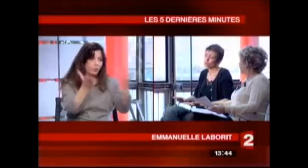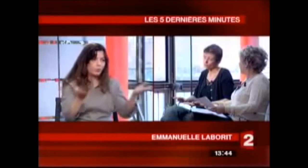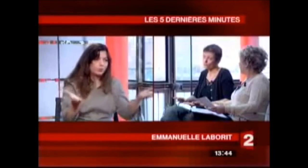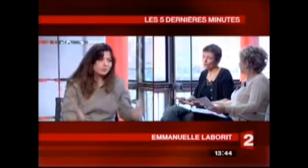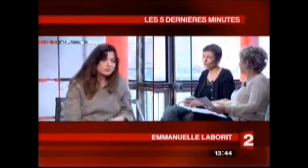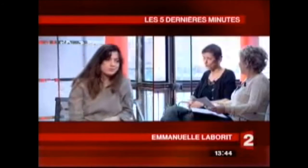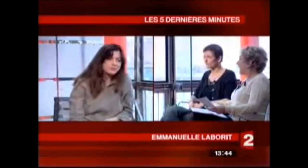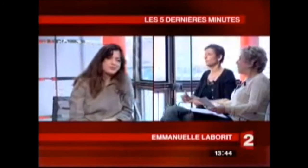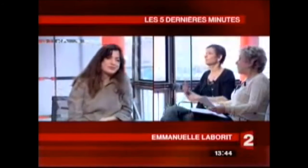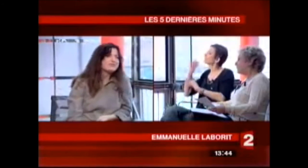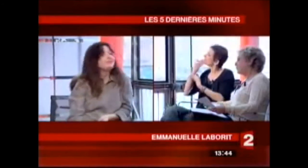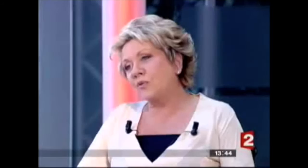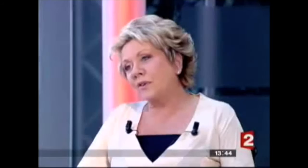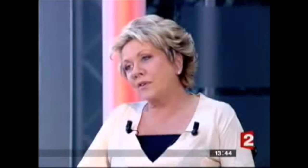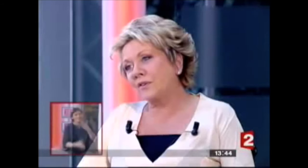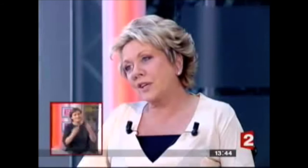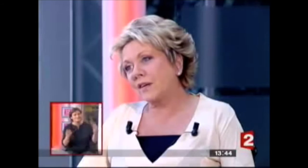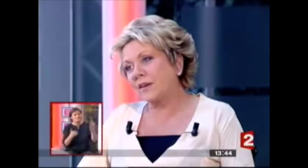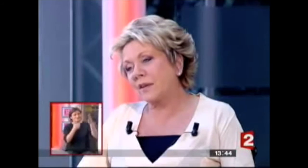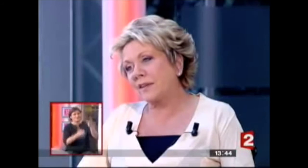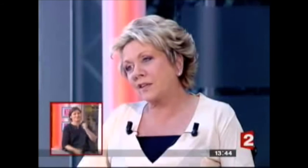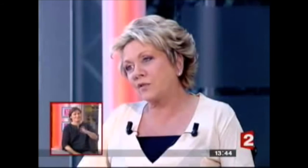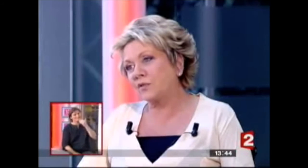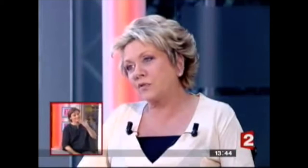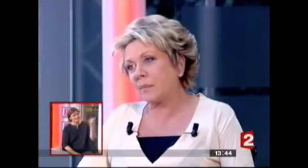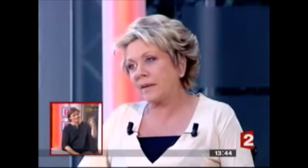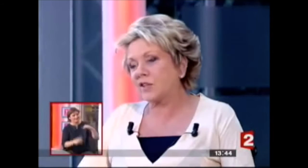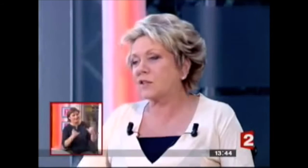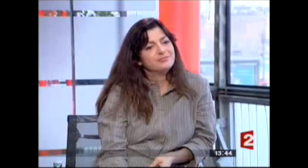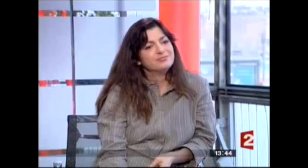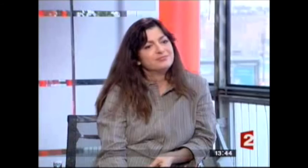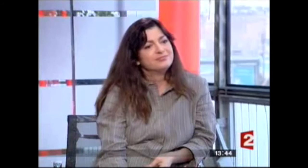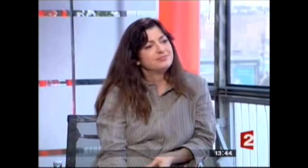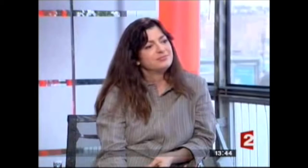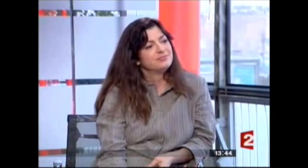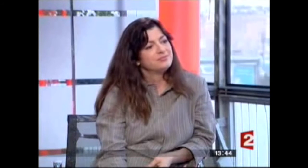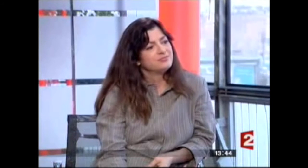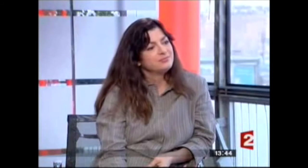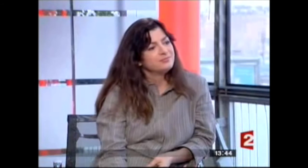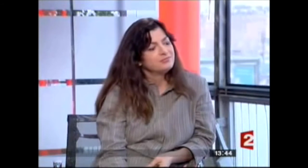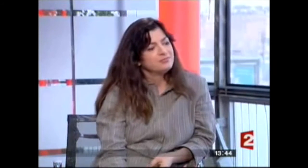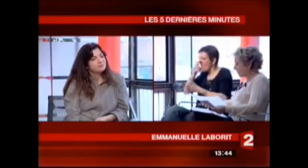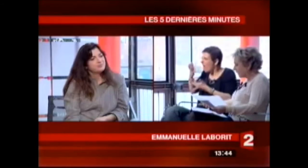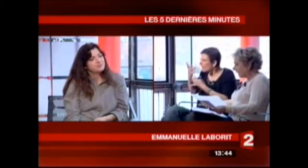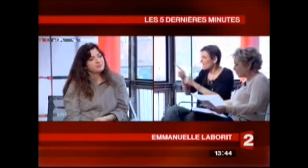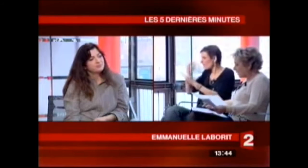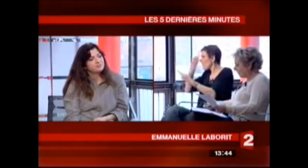je trouve. Merci beaucoup, cher Emmanuel, d'être venu nous faire partager vos enthousiasmes, vos envies, vos souhaits. Je rappelle que